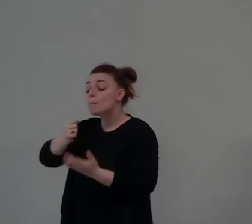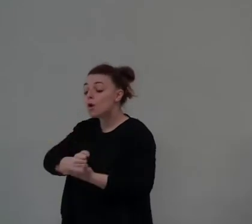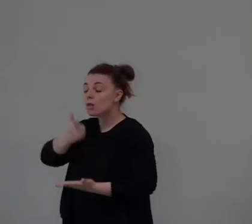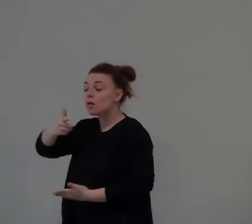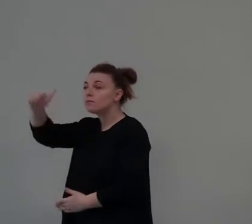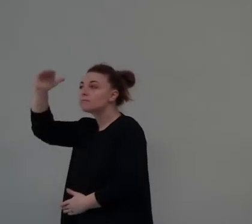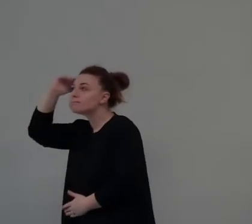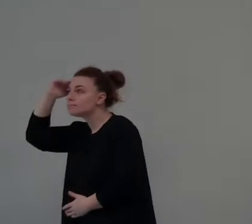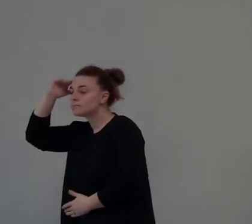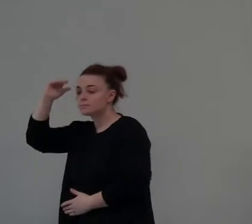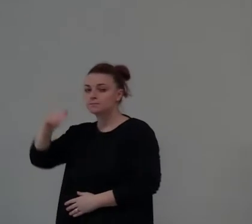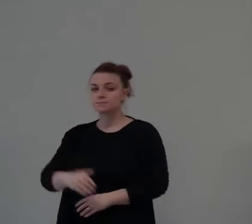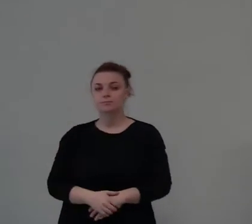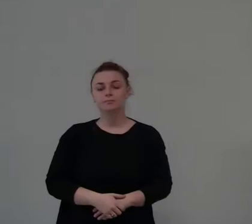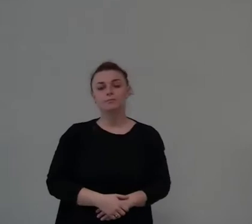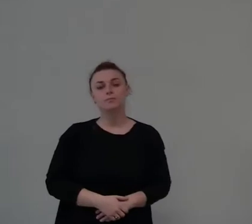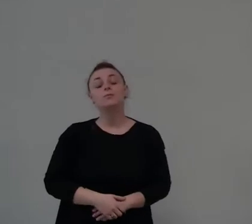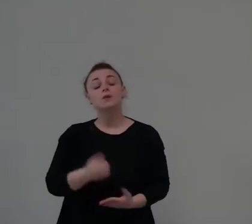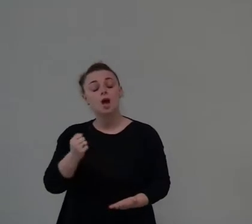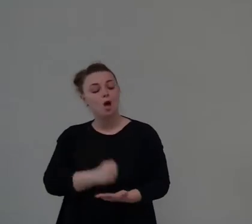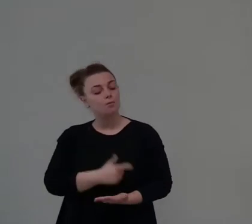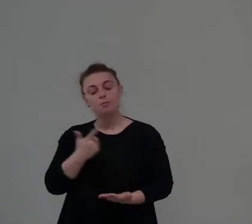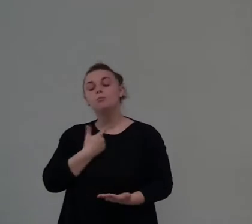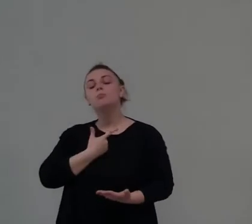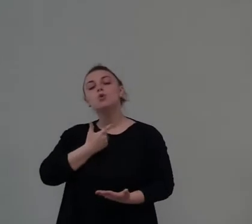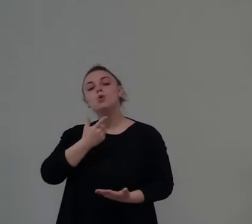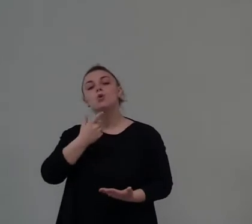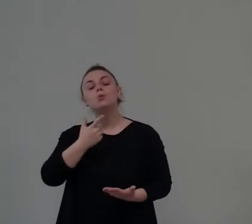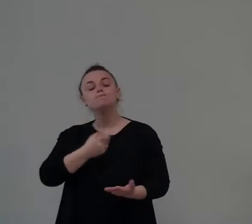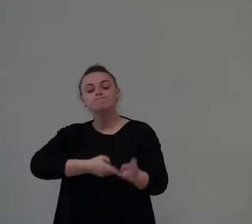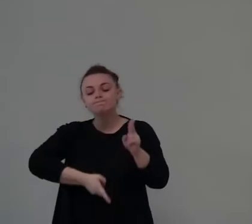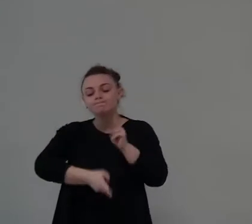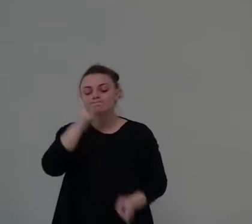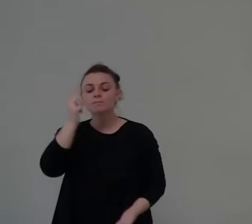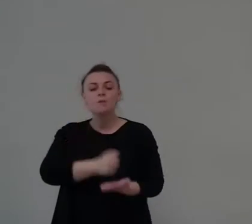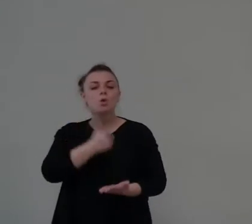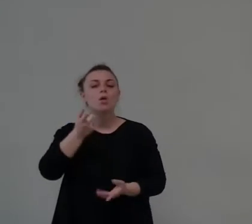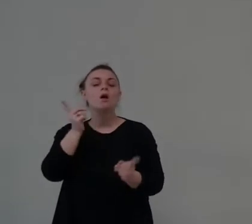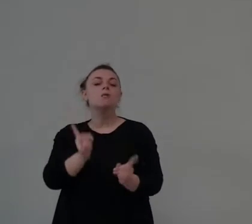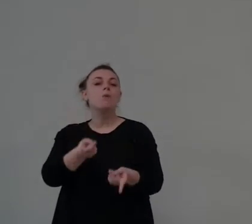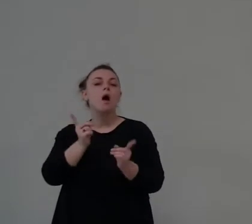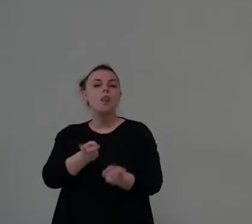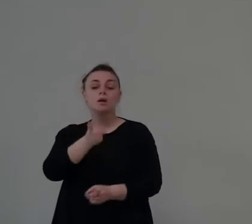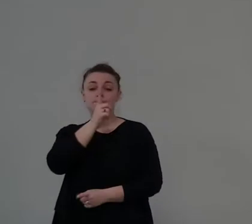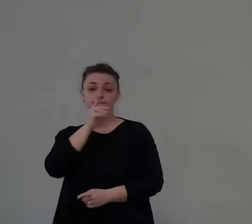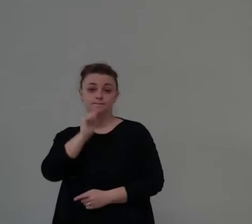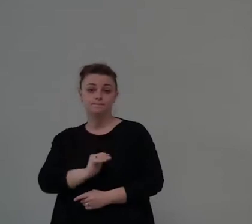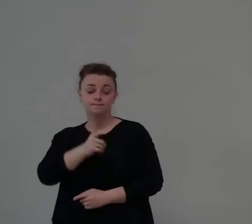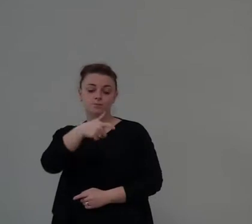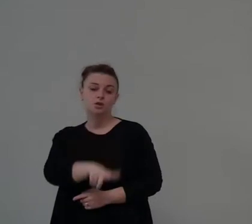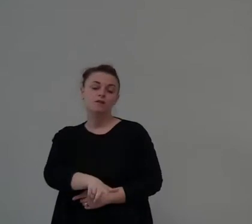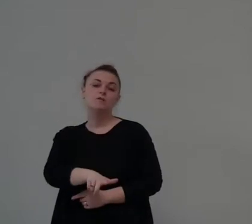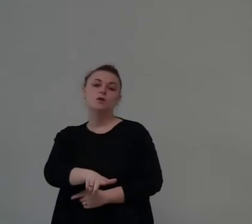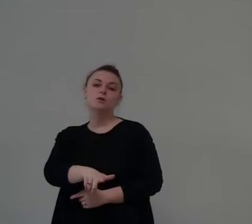ti sta dicendo il Signore. È più efficace il silenzio nel momento della preghiera, nel momento, quello che si chiama in